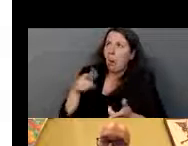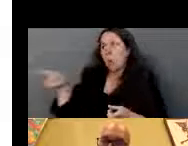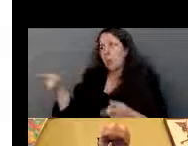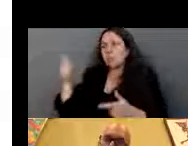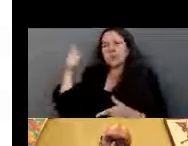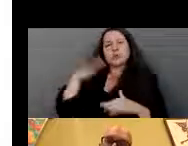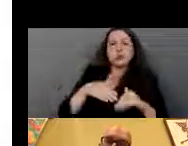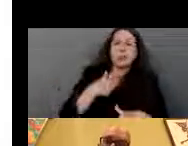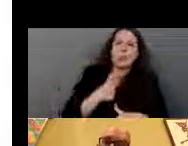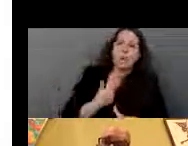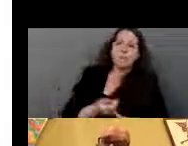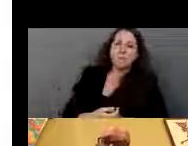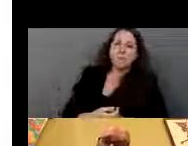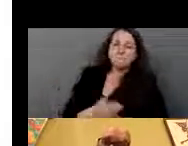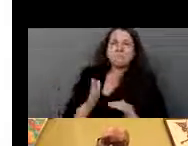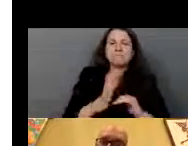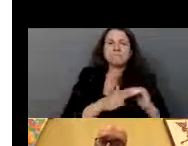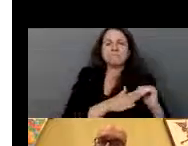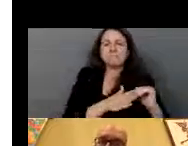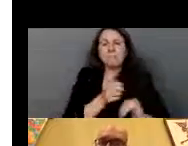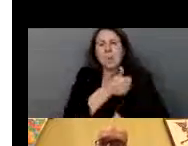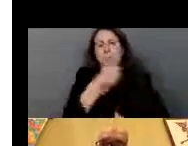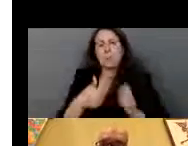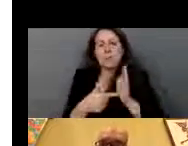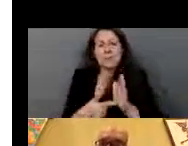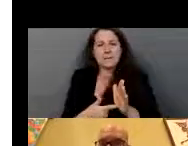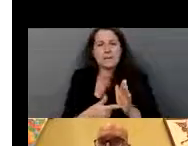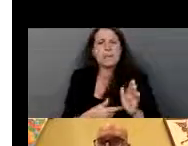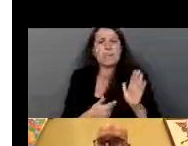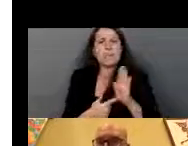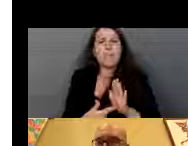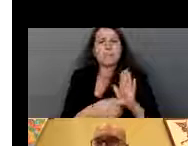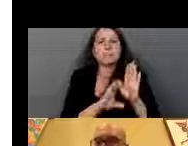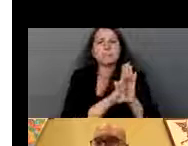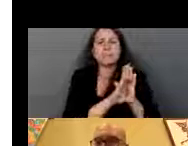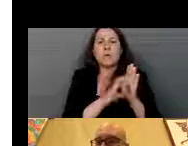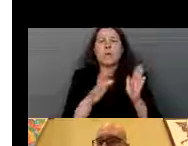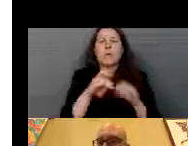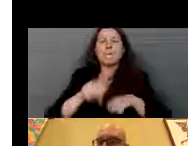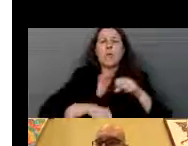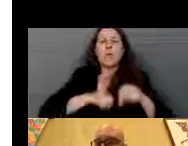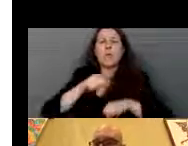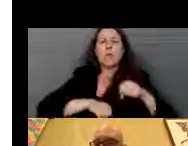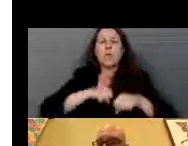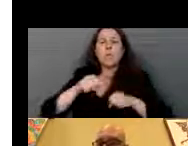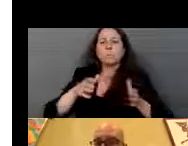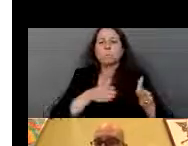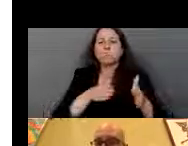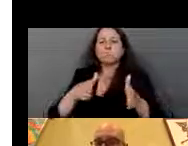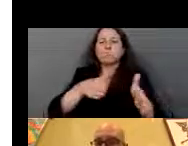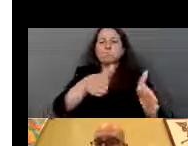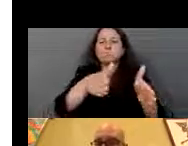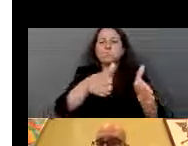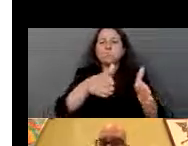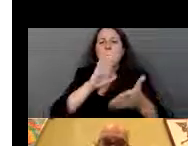Finalement, le dernier exemple que je vais donner, et donc ici, je montre une image du réseau Express Vélo qui s'installe un peu partout